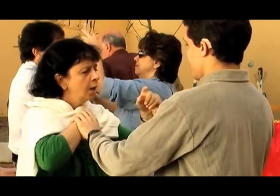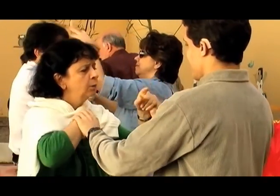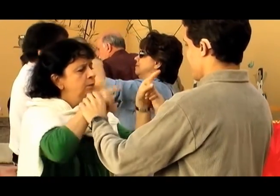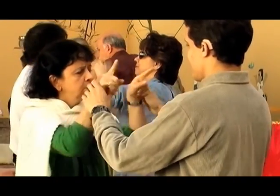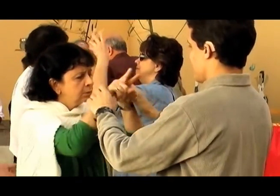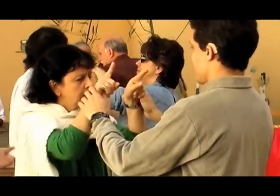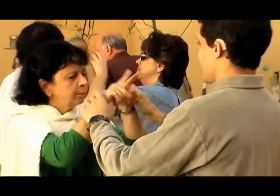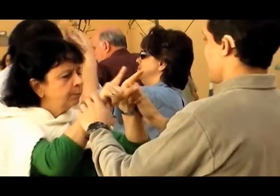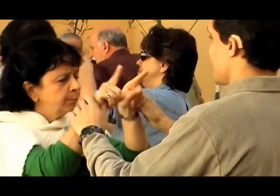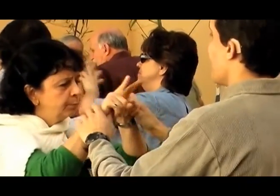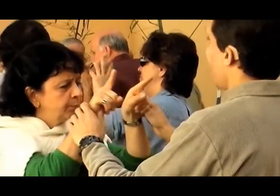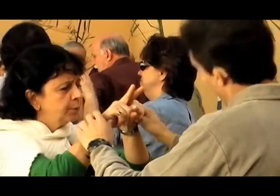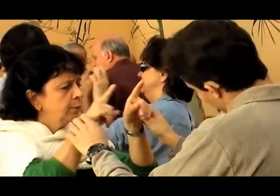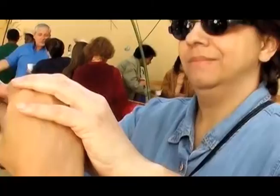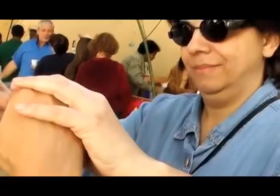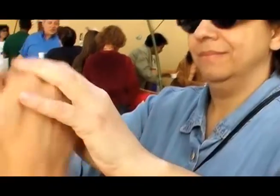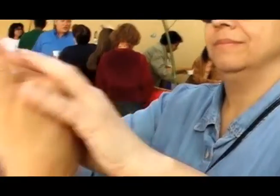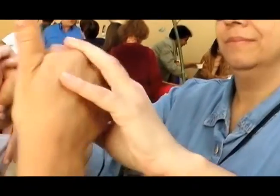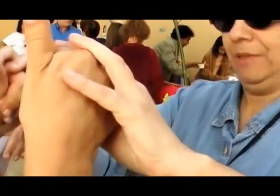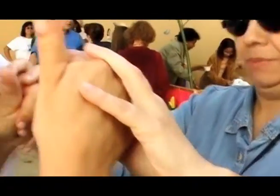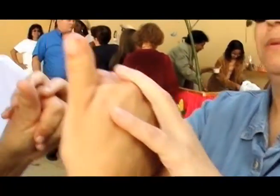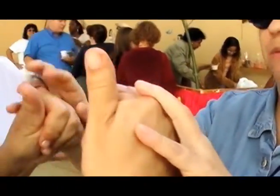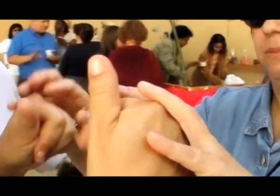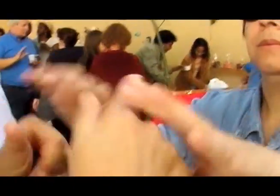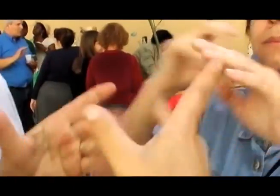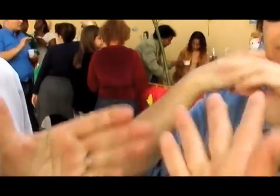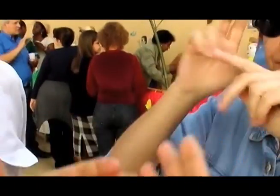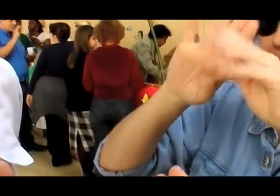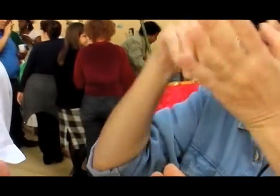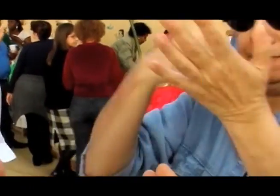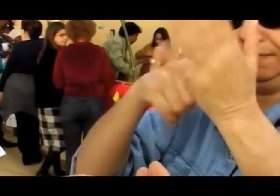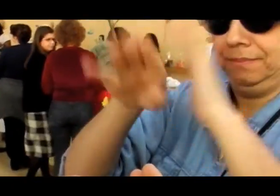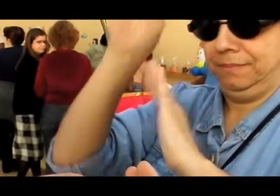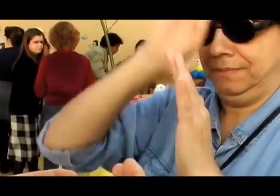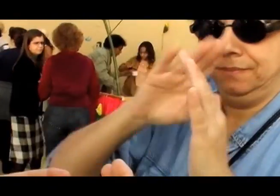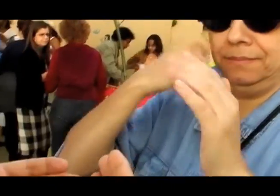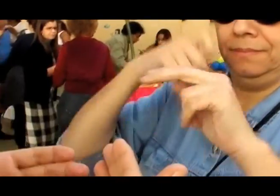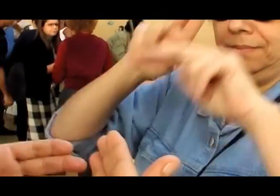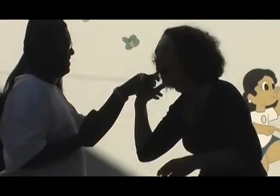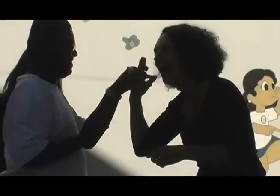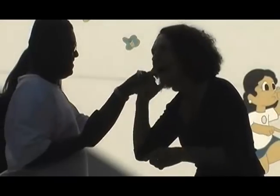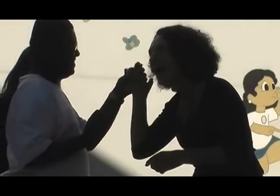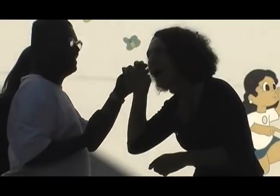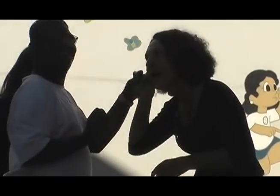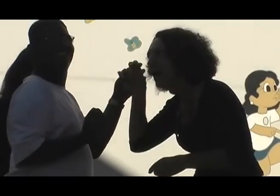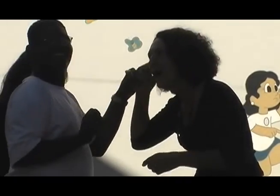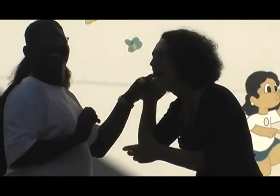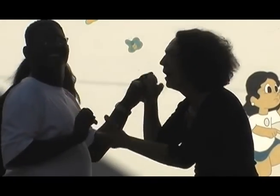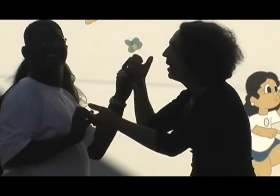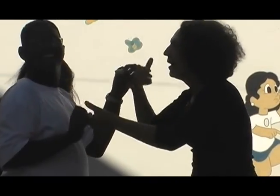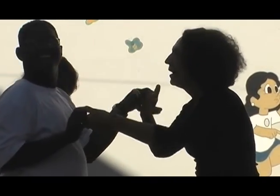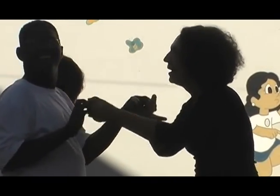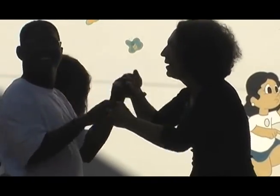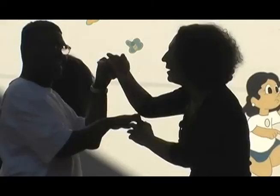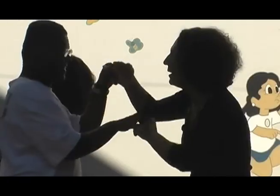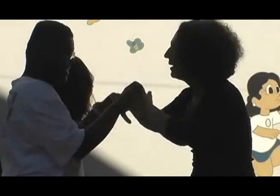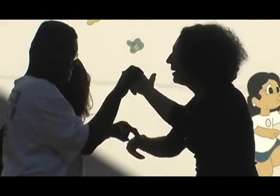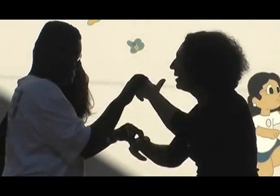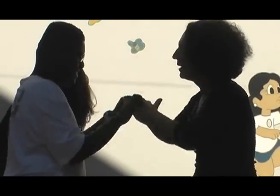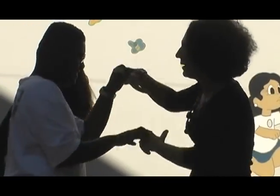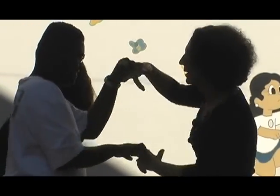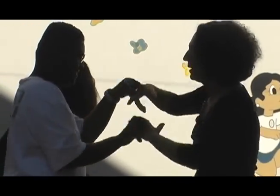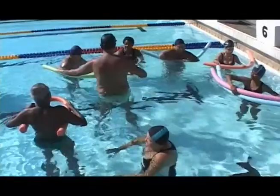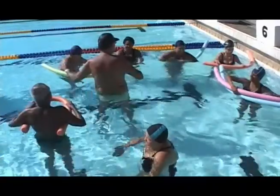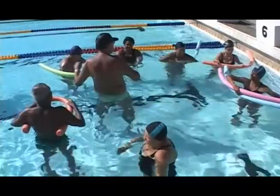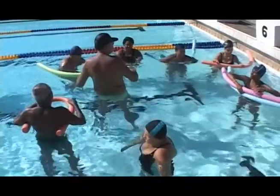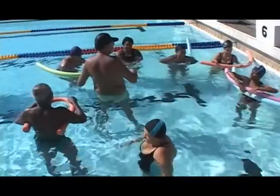é o principal desafio dos surdos-cegos e de seus mediadores, pais, parentes, professores, pois eles são